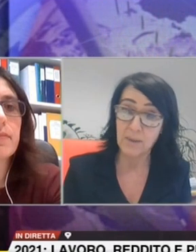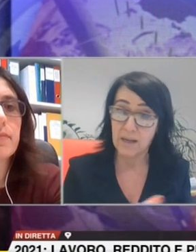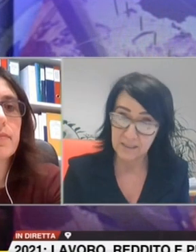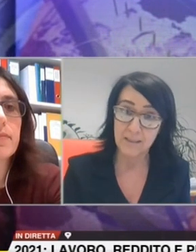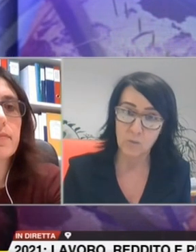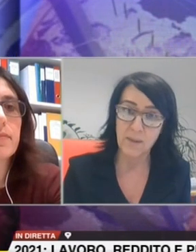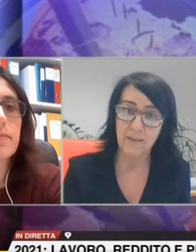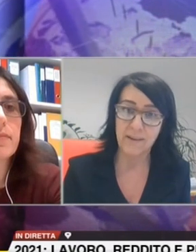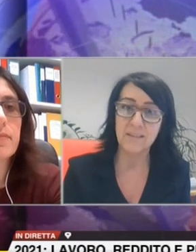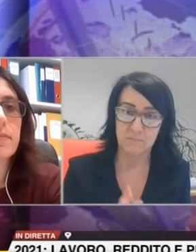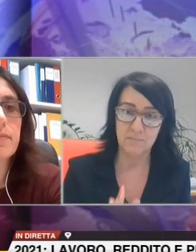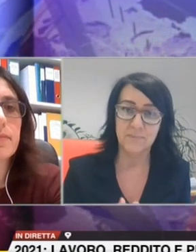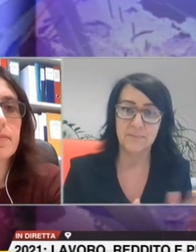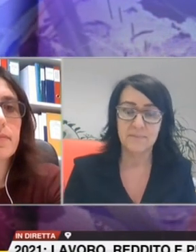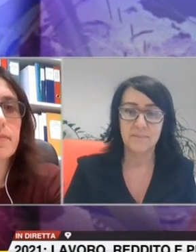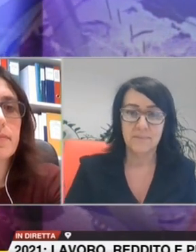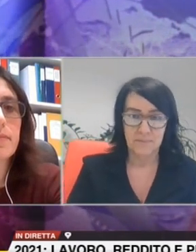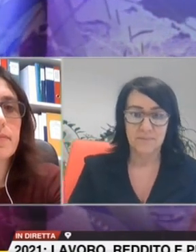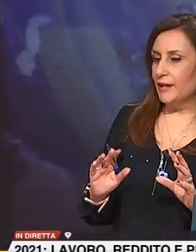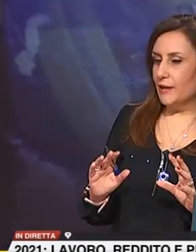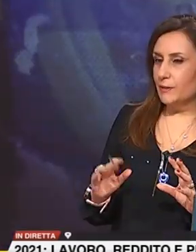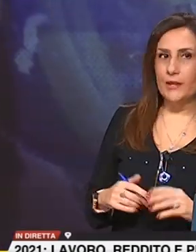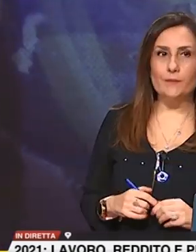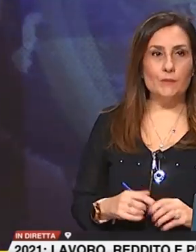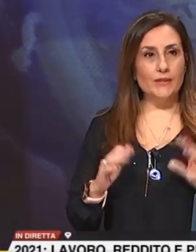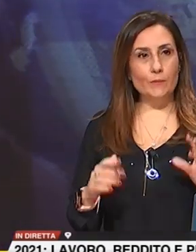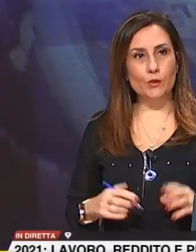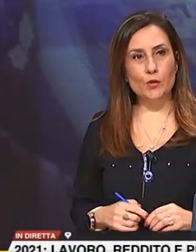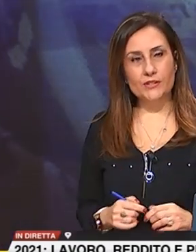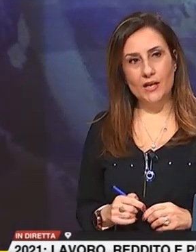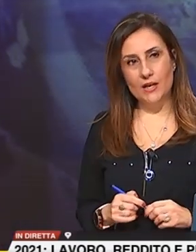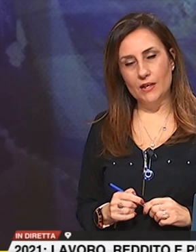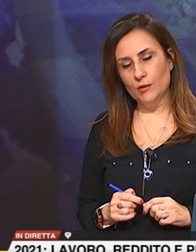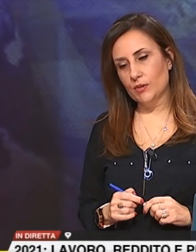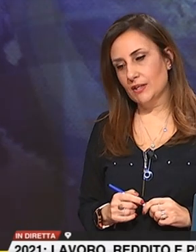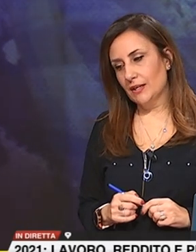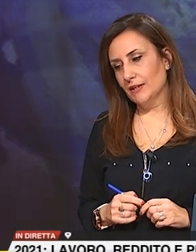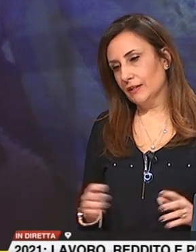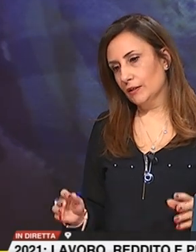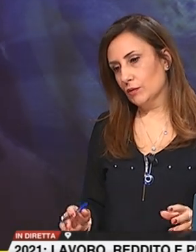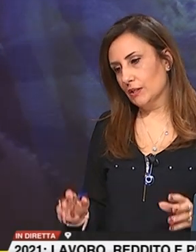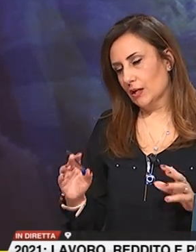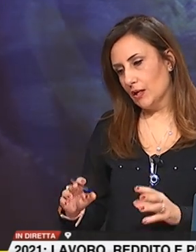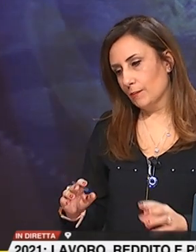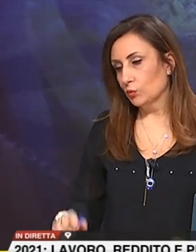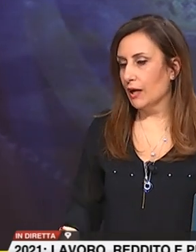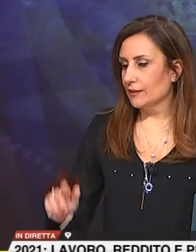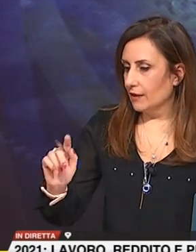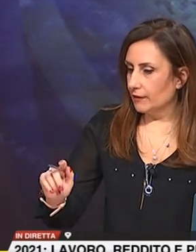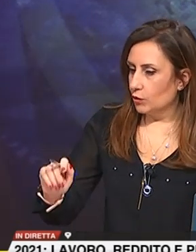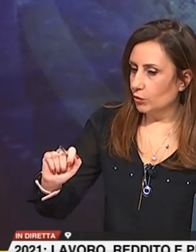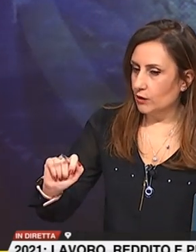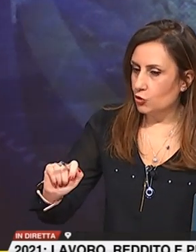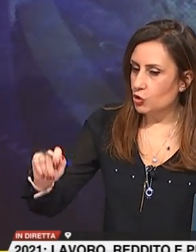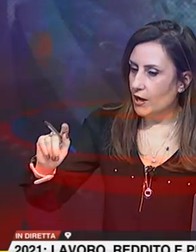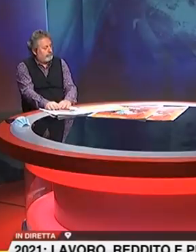la liberalità è 2020. Siamo arrivati al termine di questa diretta, di questa puntata